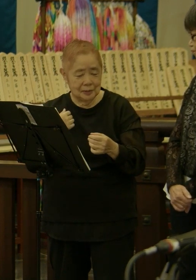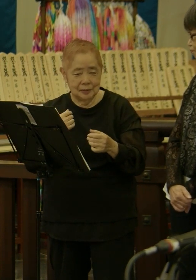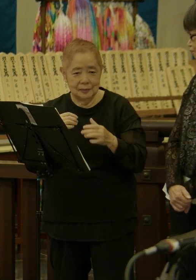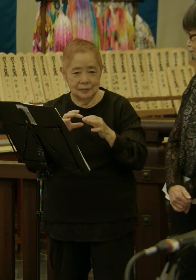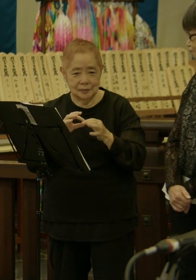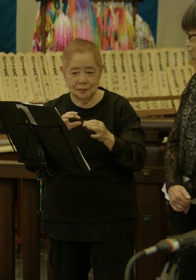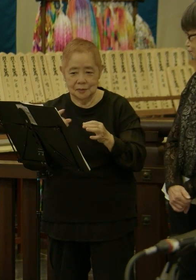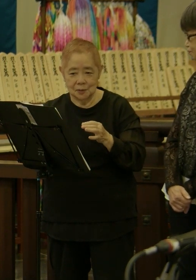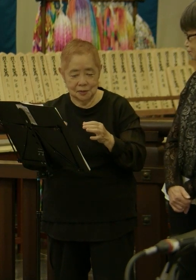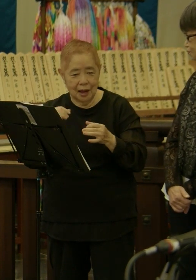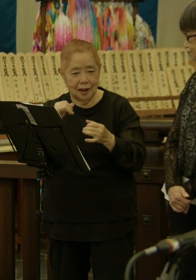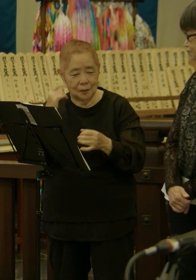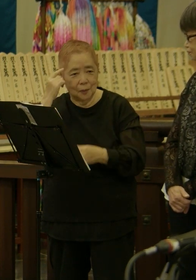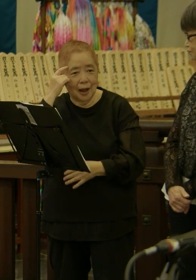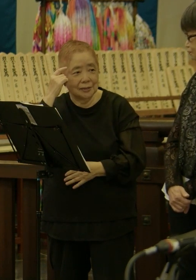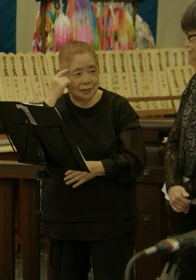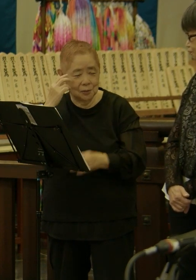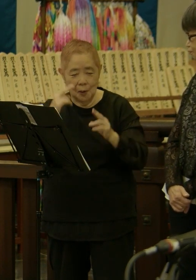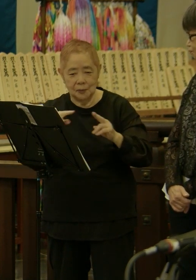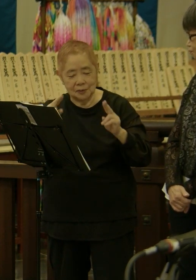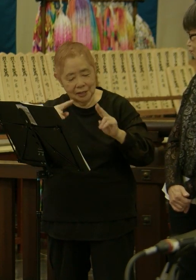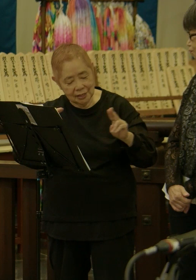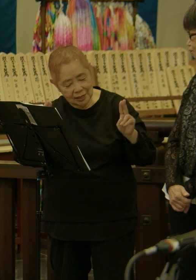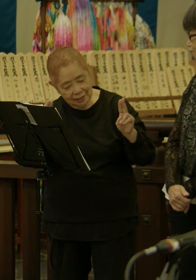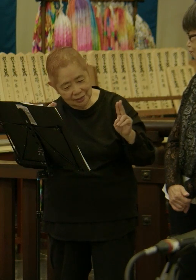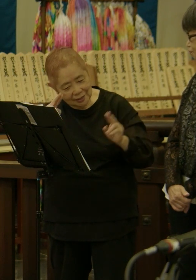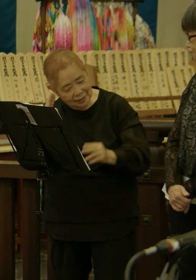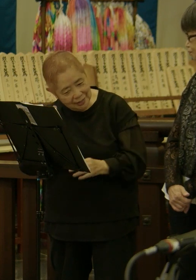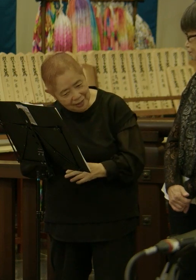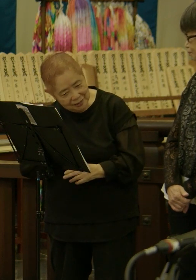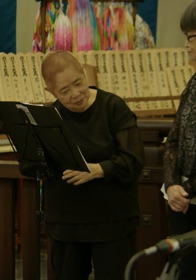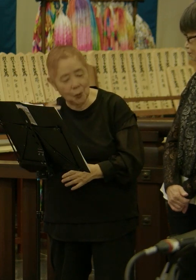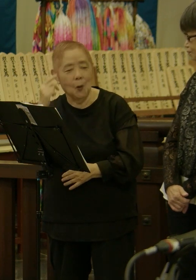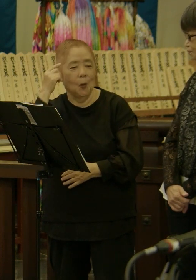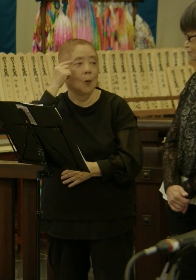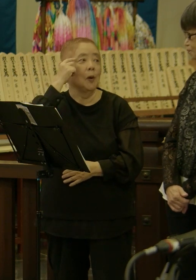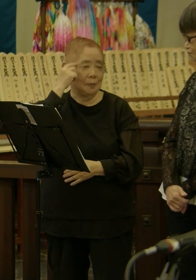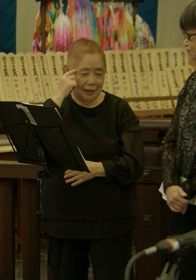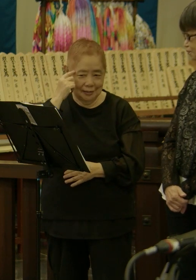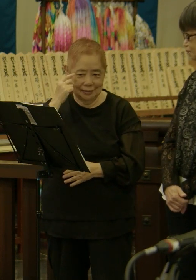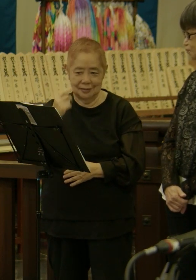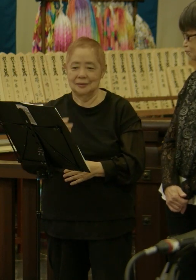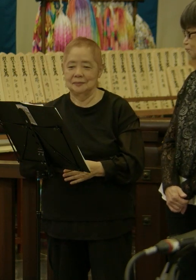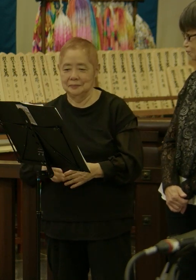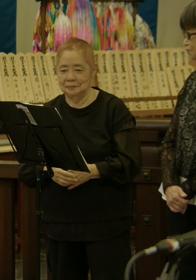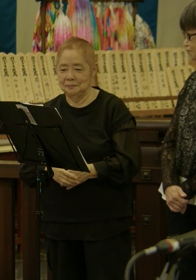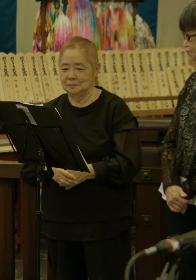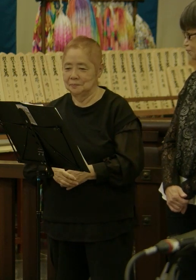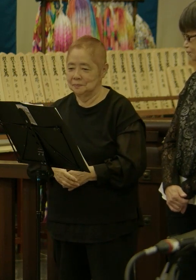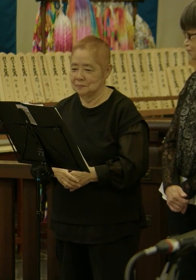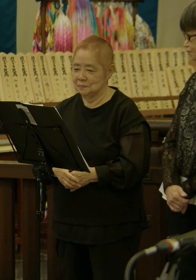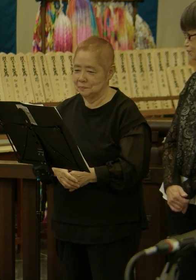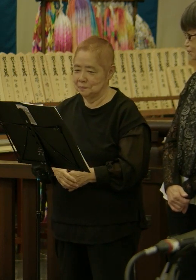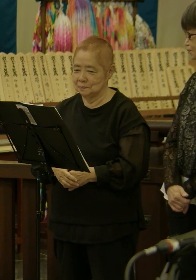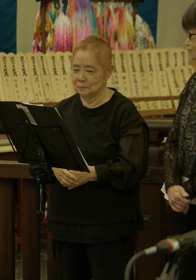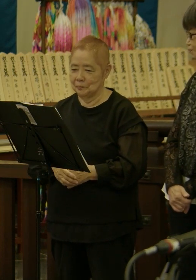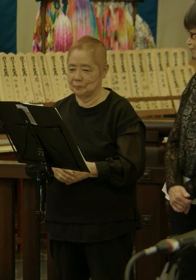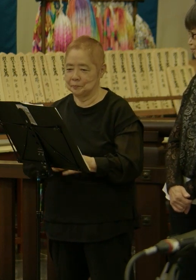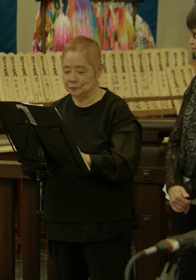感じのね、歌なんじゃないかなって思います。では心の友聞いて